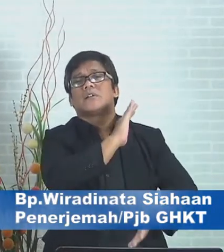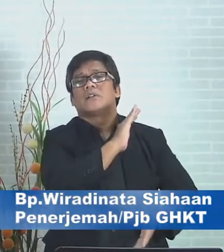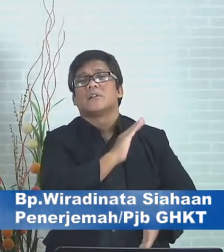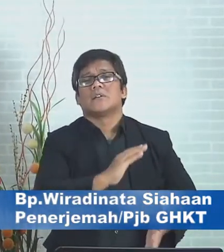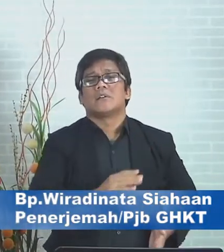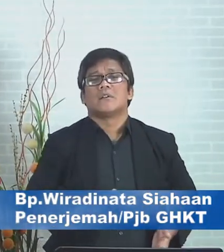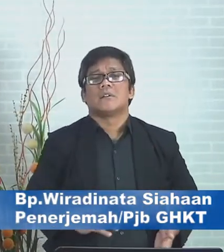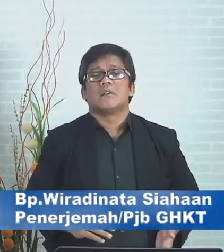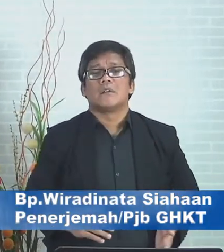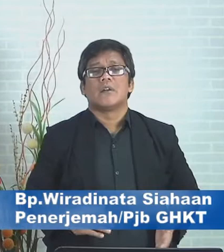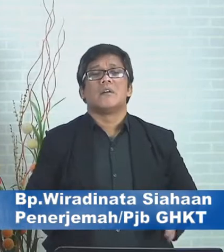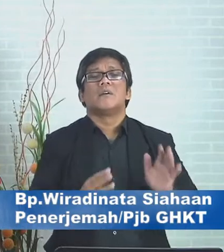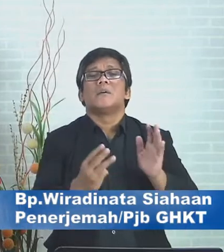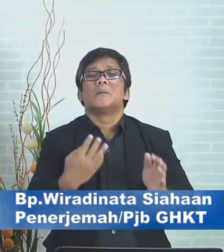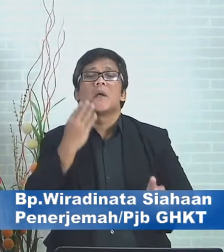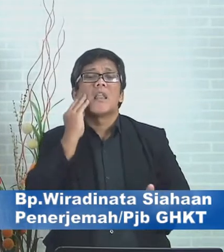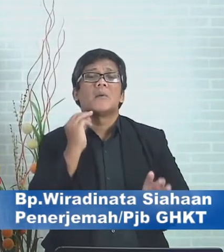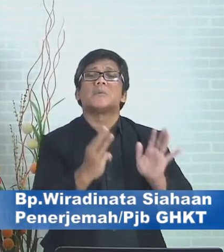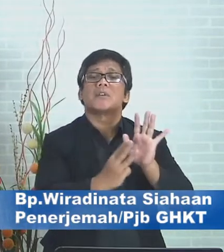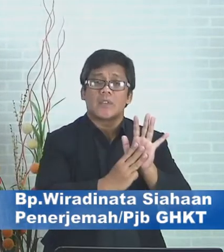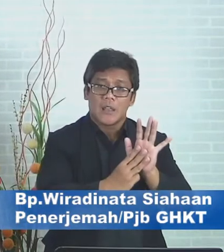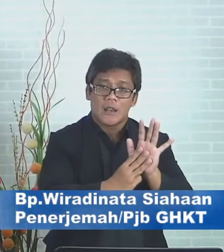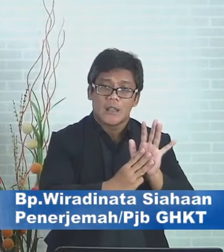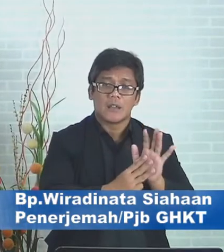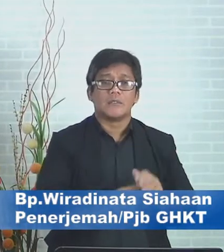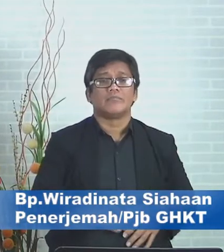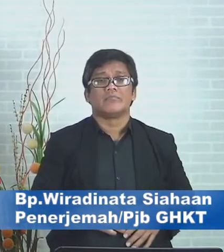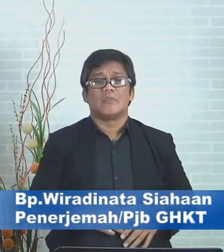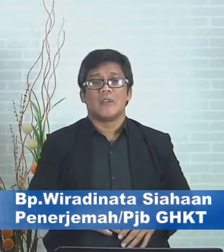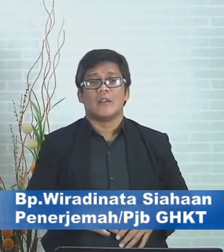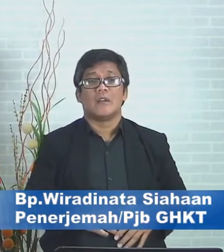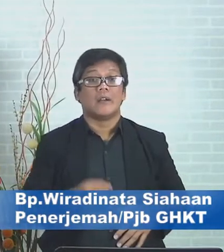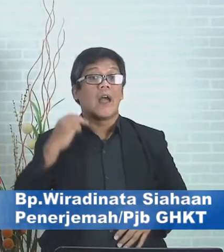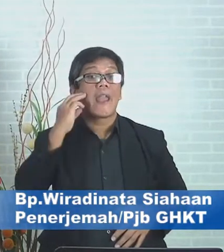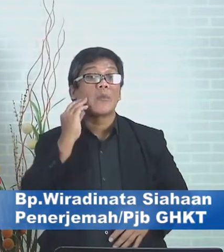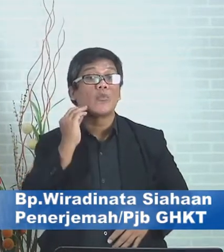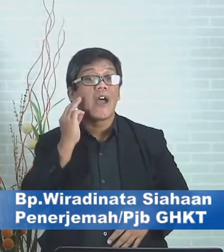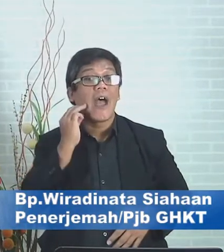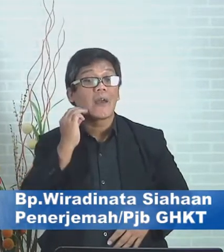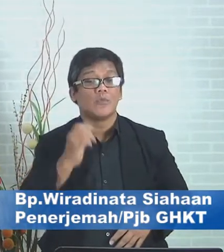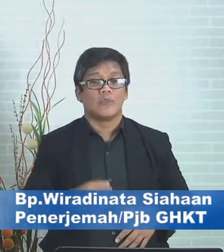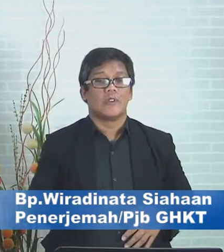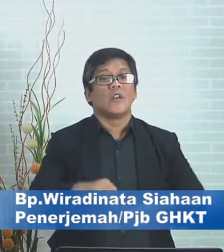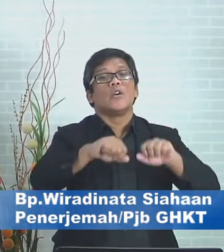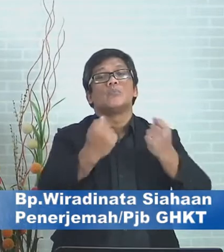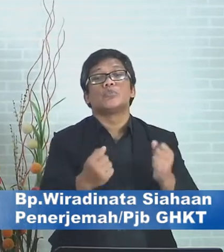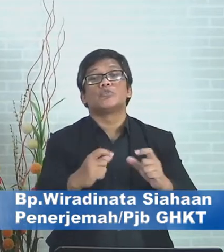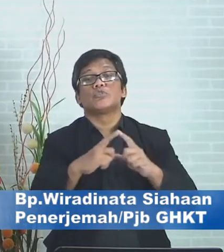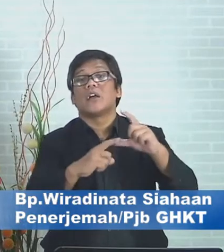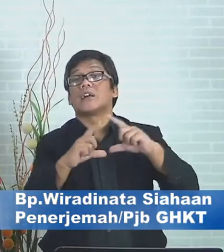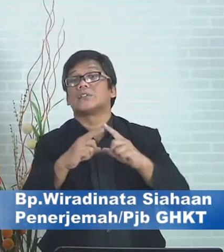sedang mengalami masalah demi masalah dalam hidupnya ia mungkin anak-anak muda juga yang sedang mungkin putus asa karena cinta